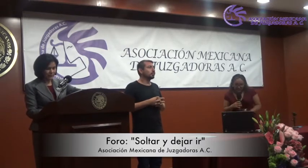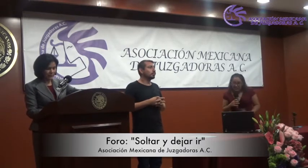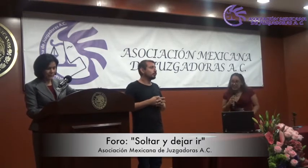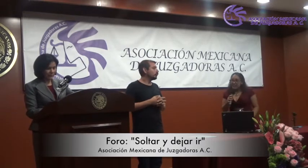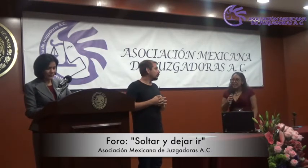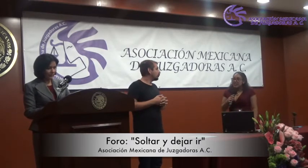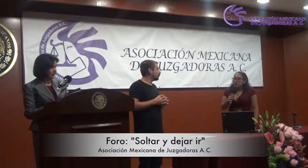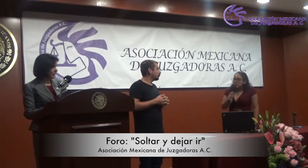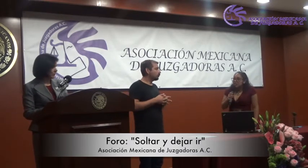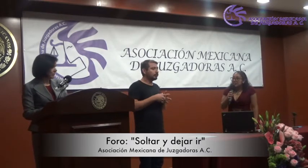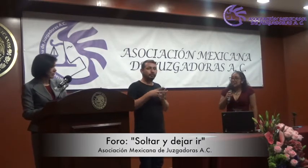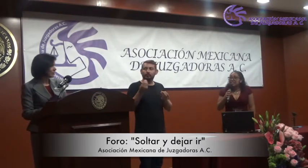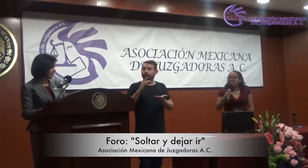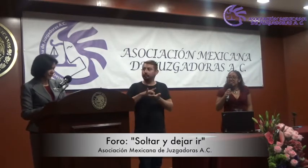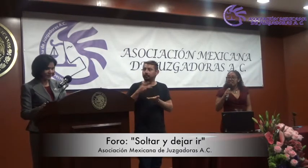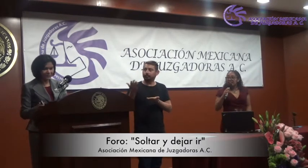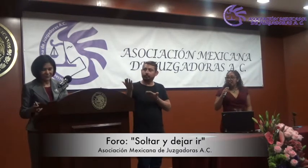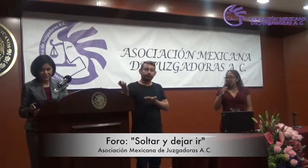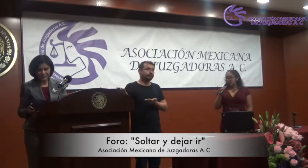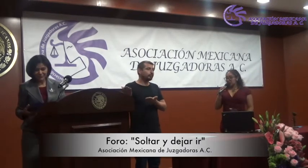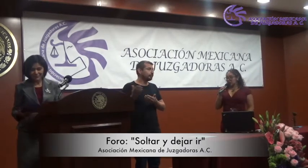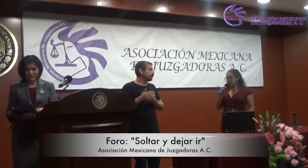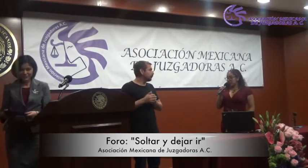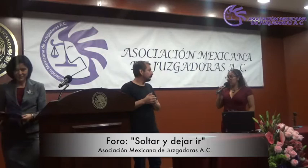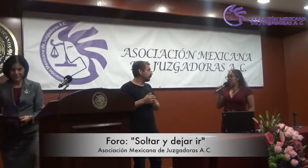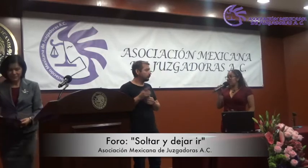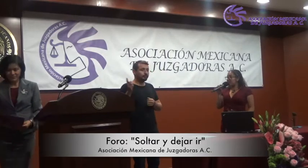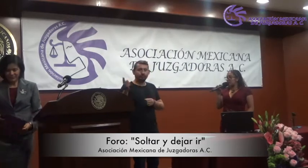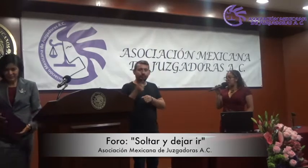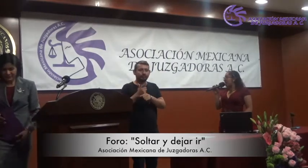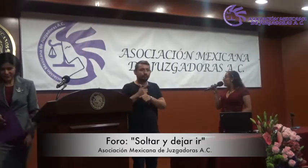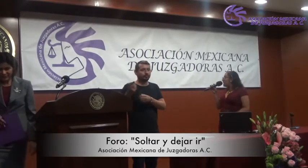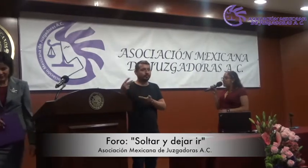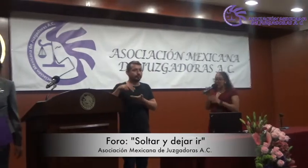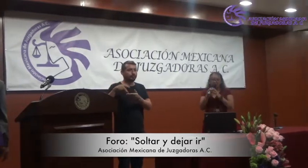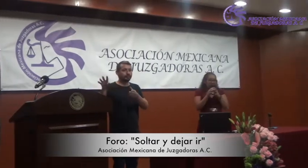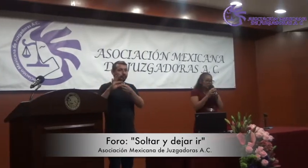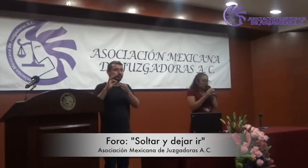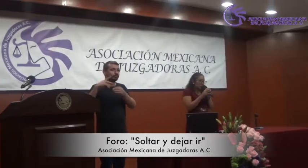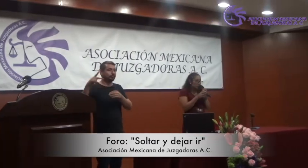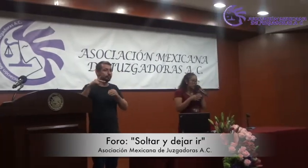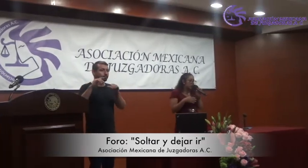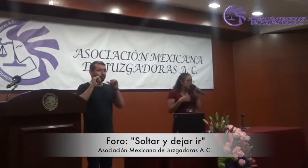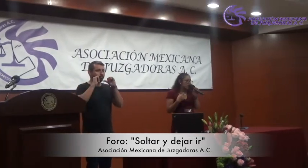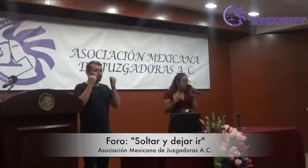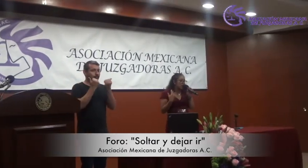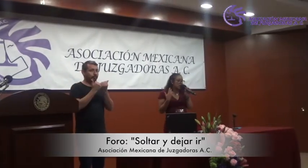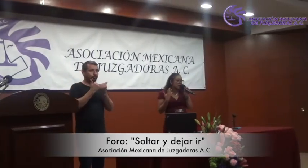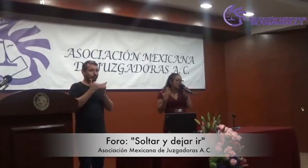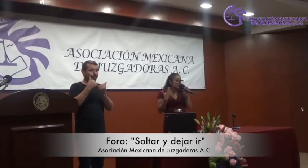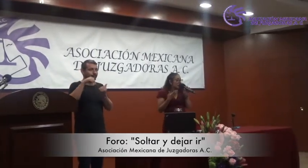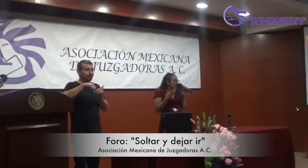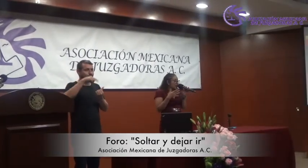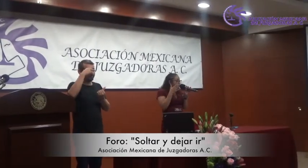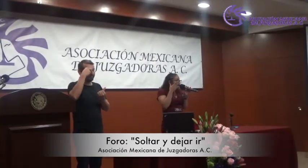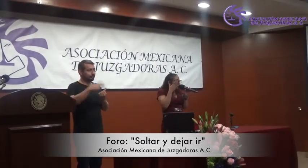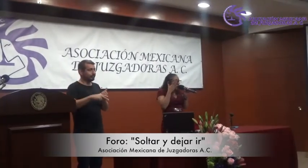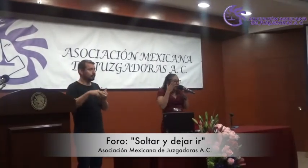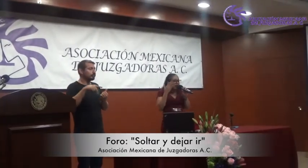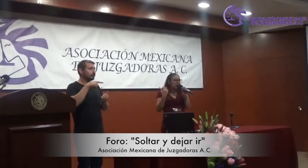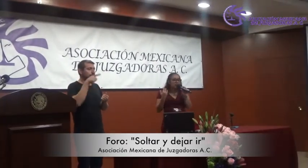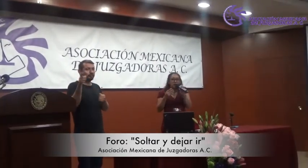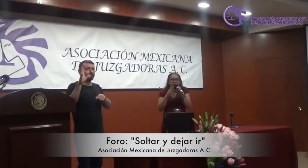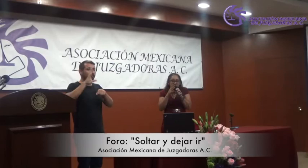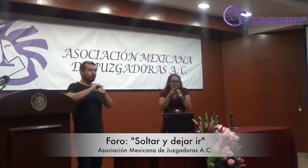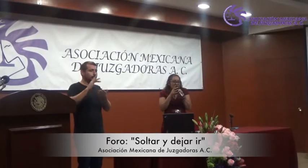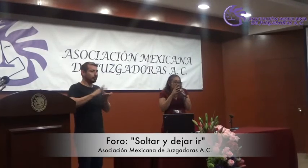Gracias. Muchas gracias a la Asociación Mexicana de Juzgadoras que nos permiten estar aquí en este